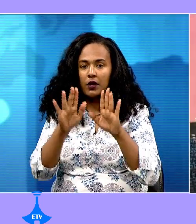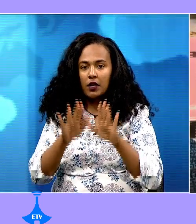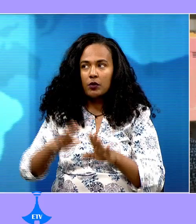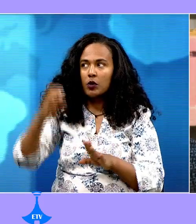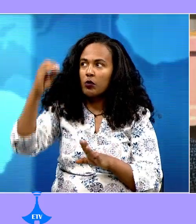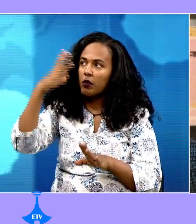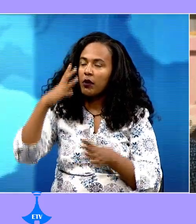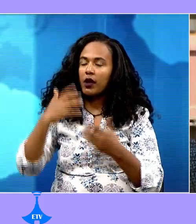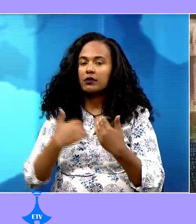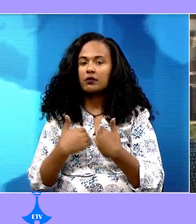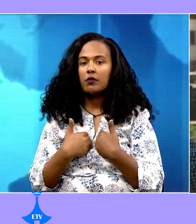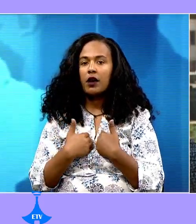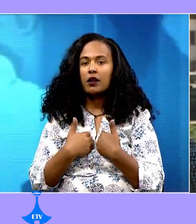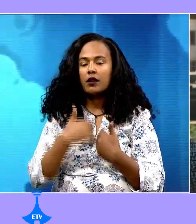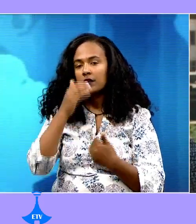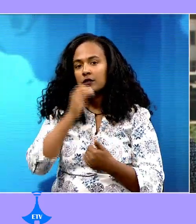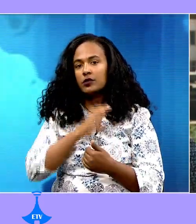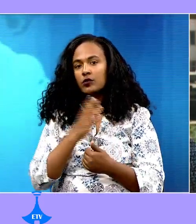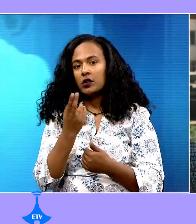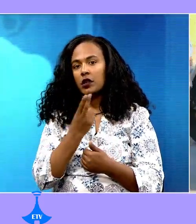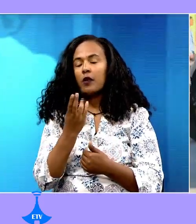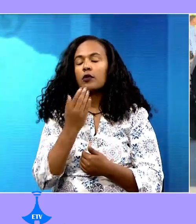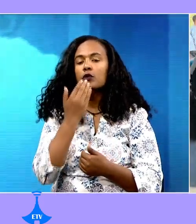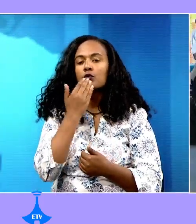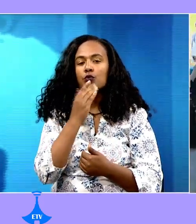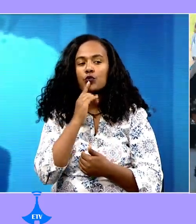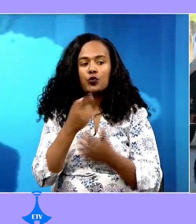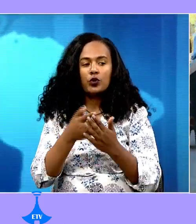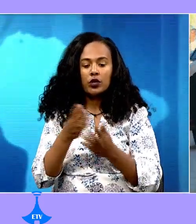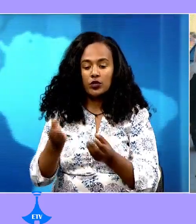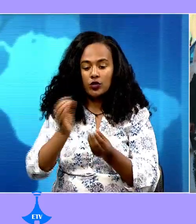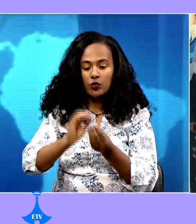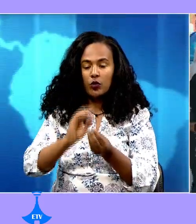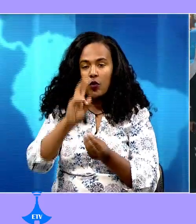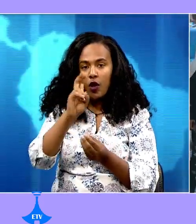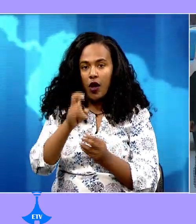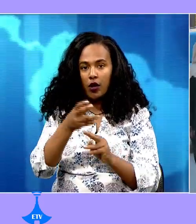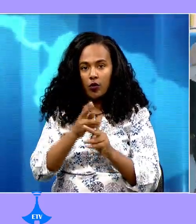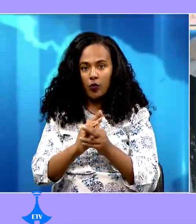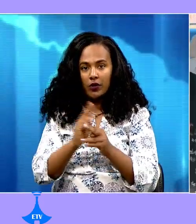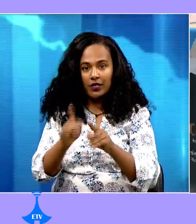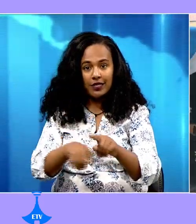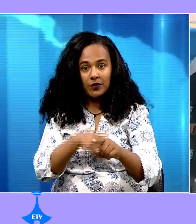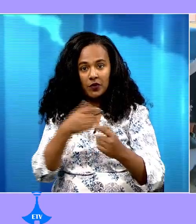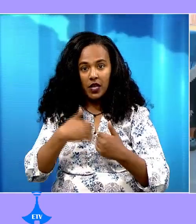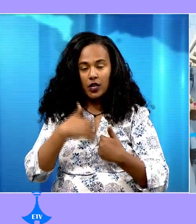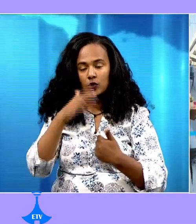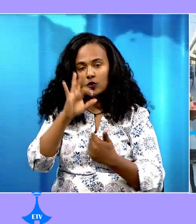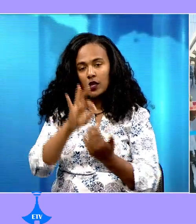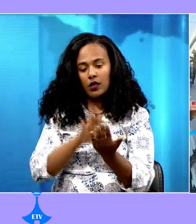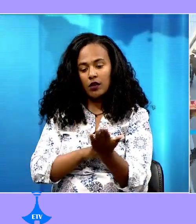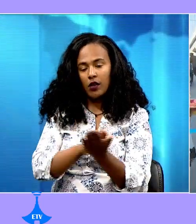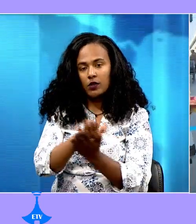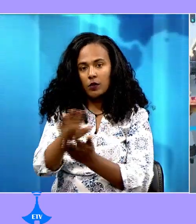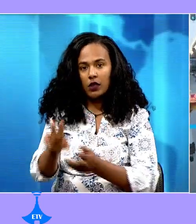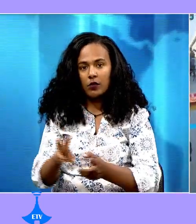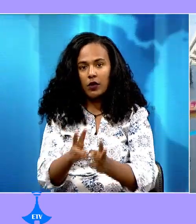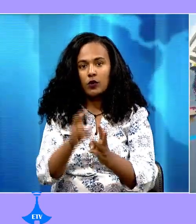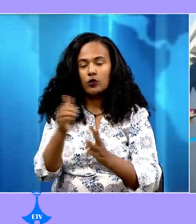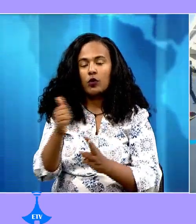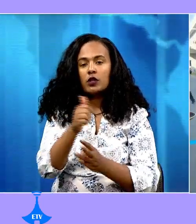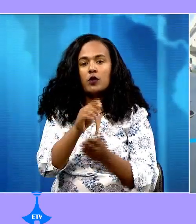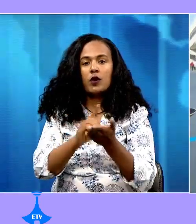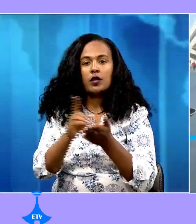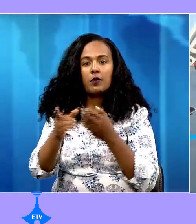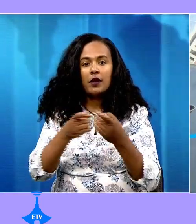አለ። ሁሉም ሰው ተጠቃሚነቱ በጣም ነው ጥሩ ነው። ይህንን ጨምሮ 20 ኪሎ ሜትር ዝመት ያላቸው 9 አስፋልት መንገዶች በአዲስ አበባ ከተማ